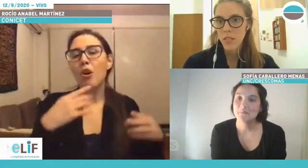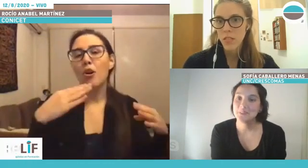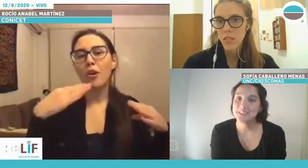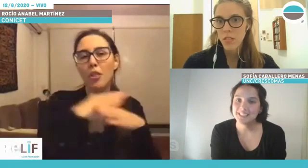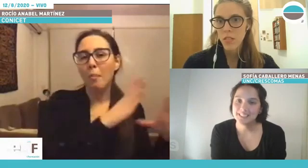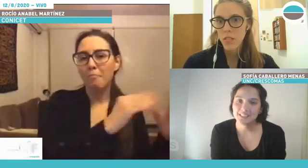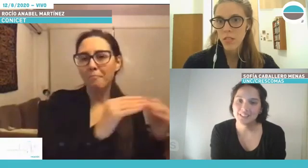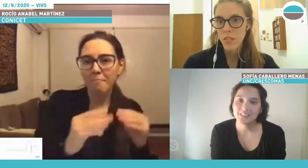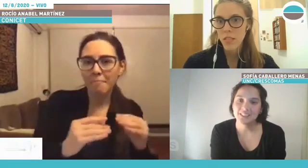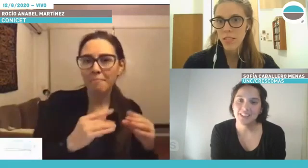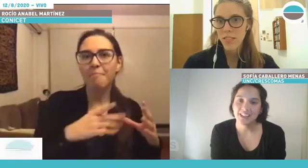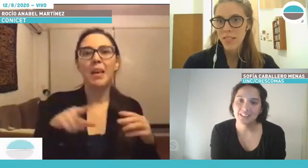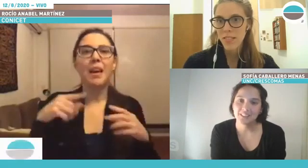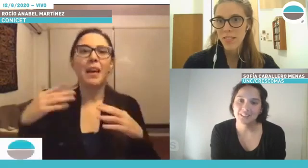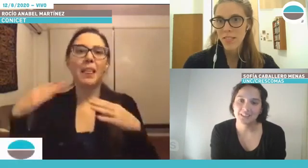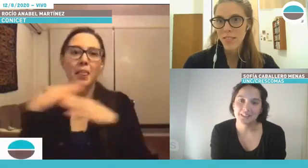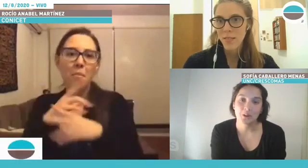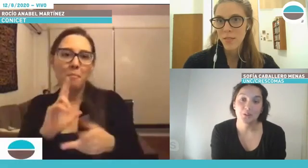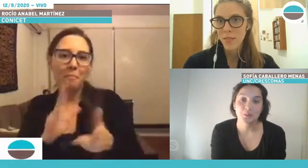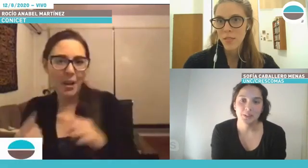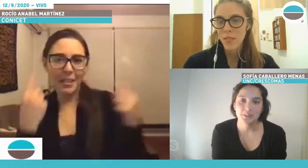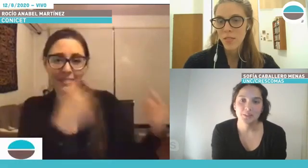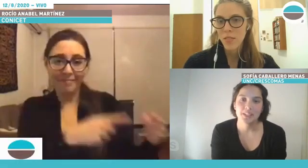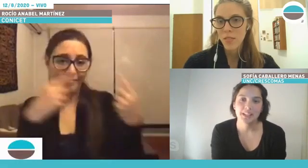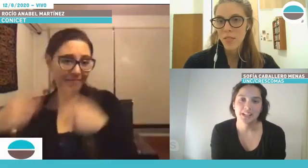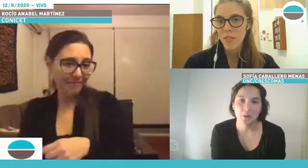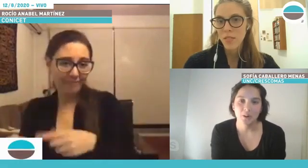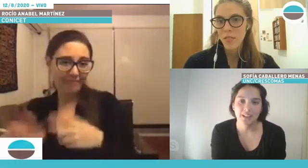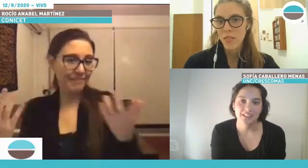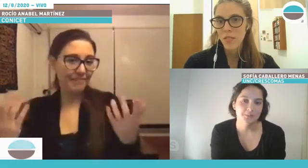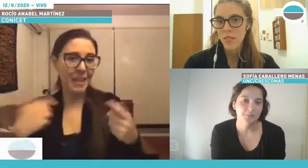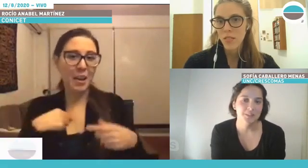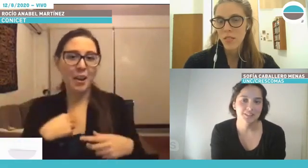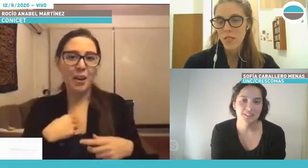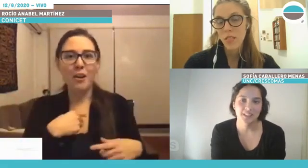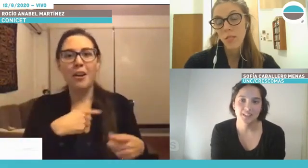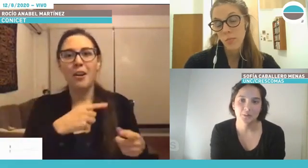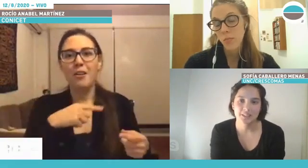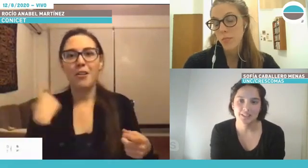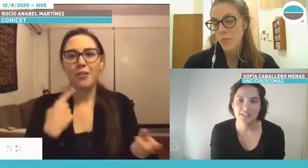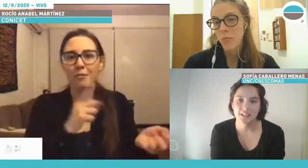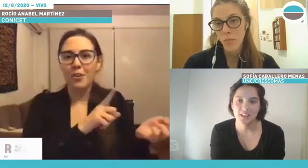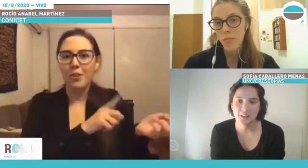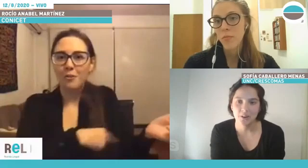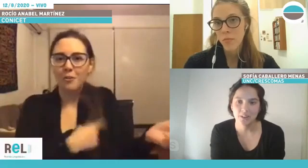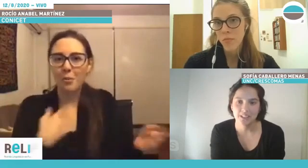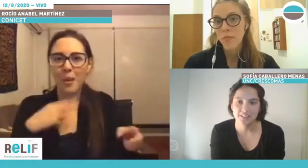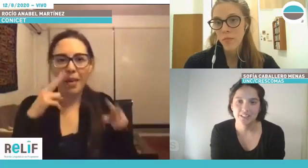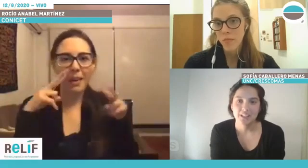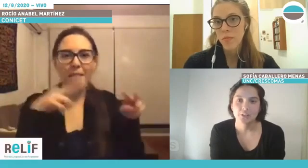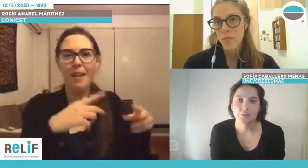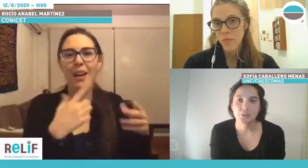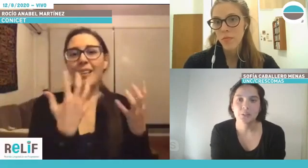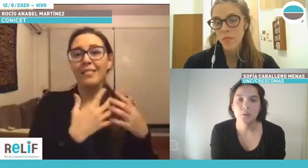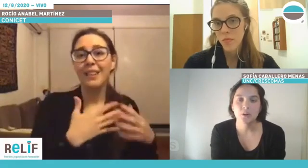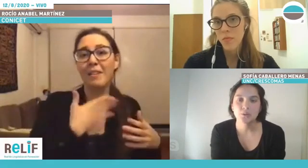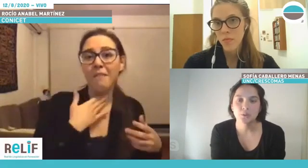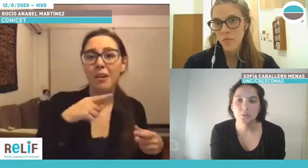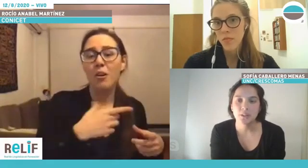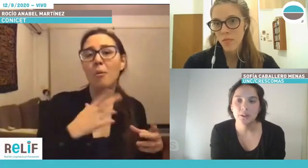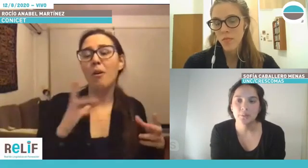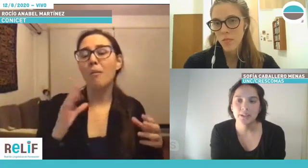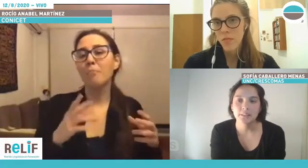pero es muy distinto a lo que estamos acostumbrados de las lenguas orales. Son muy distintas las lenguas de señas y las lenguas orales. Nosotros